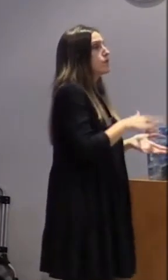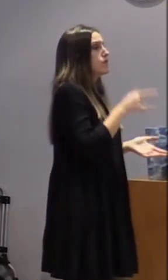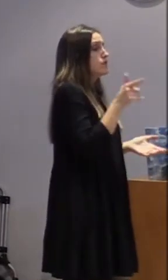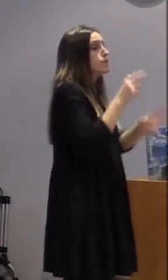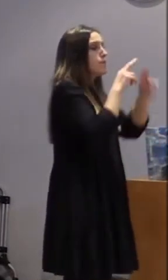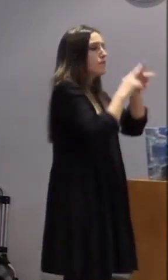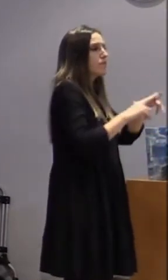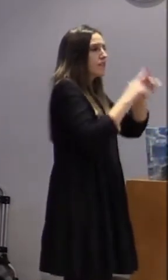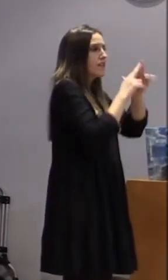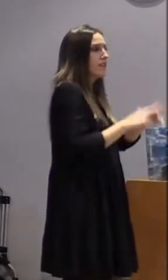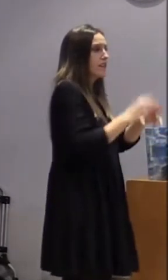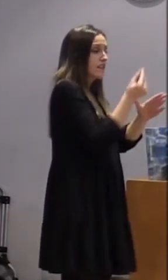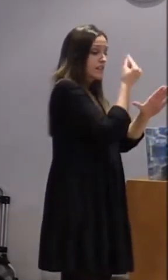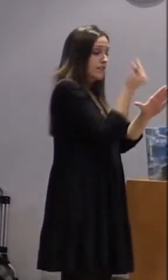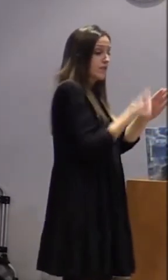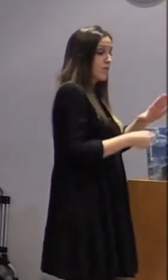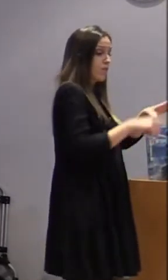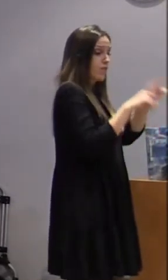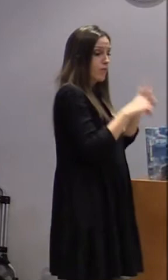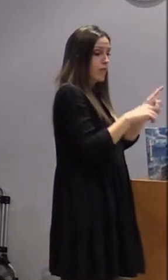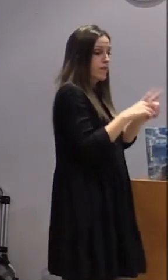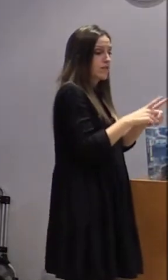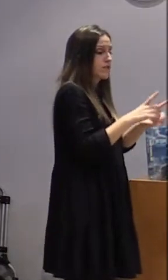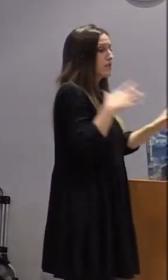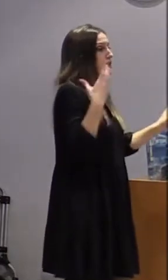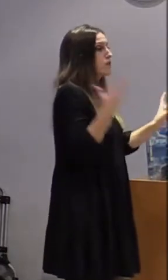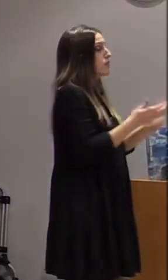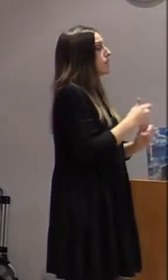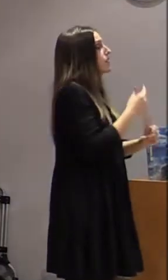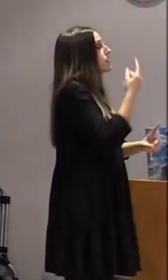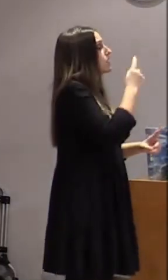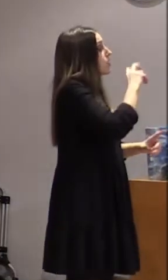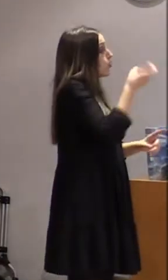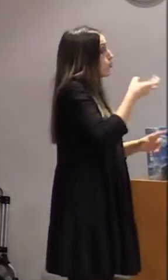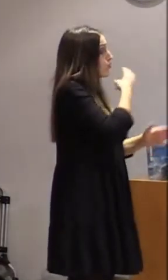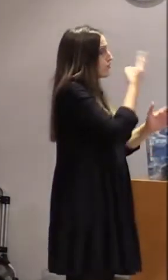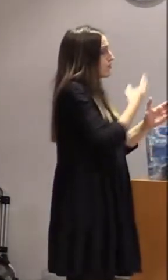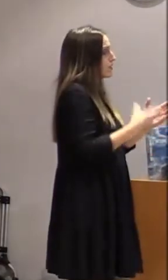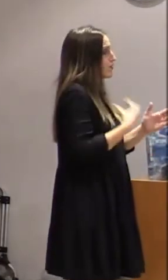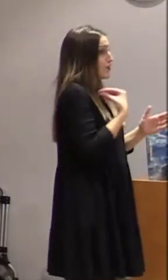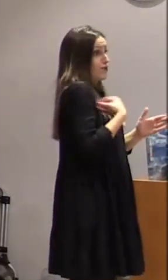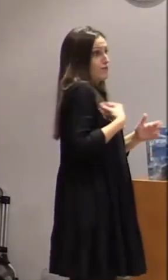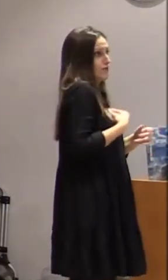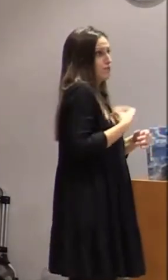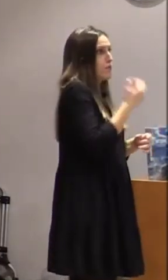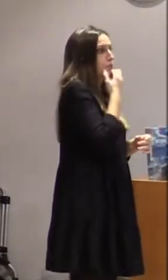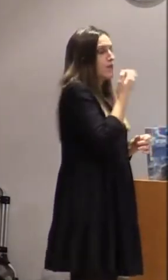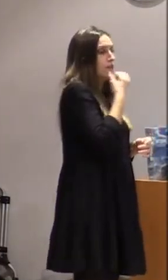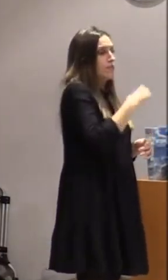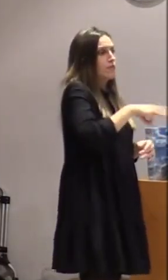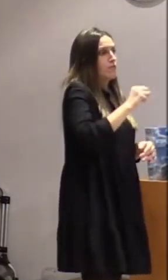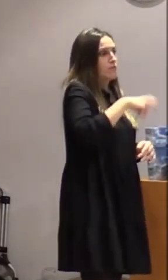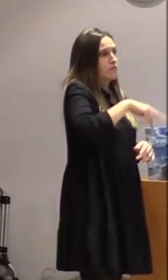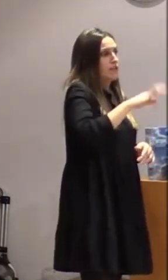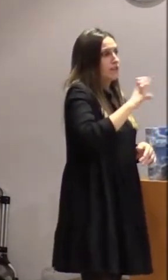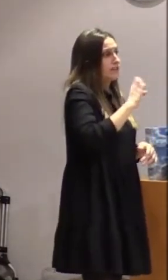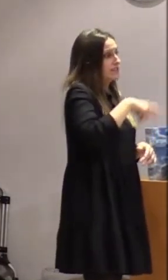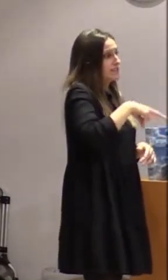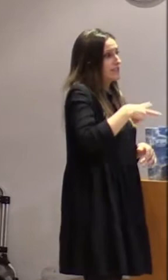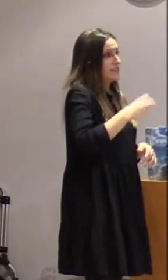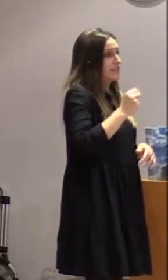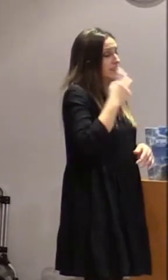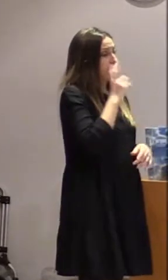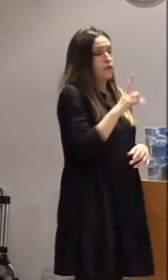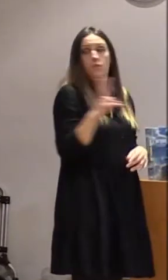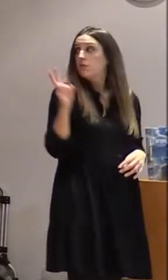analiza cuadros de la historia de la pintura, encuentra que otros pintores han hecho lo mismo. Por ejemplo, Mantegna, volvemos a él, en este tránsito